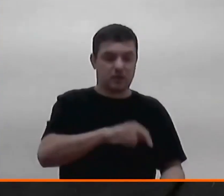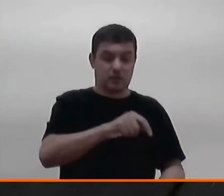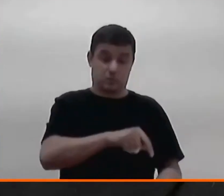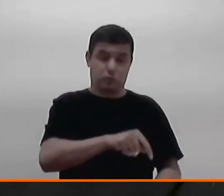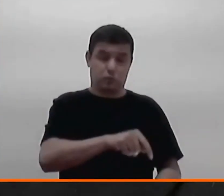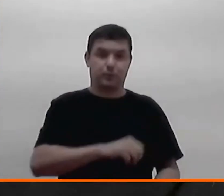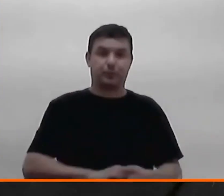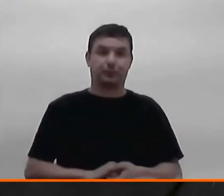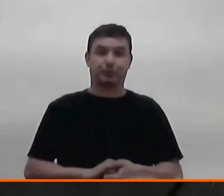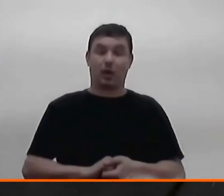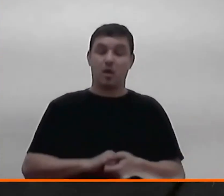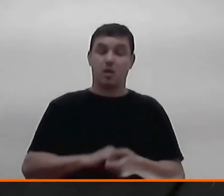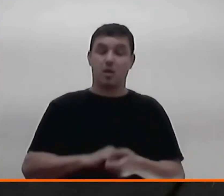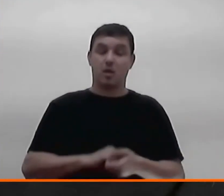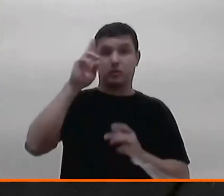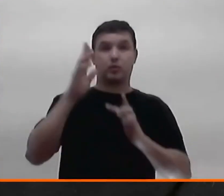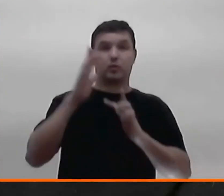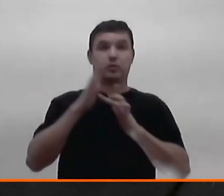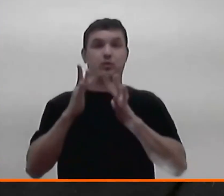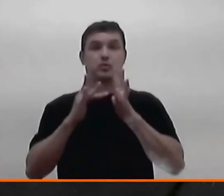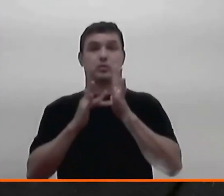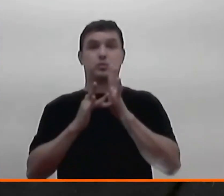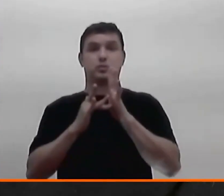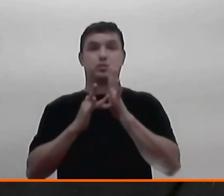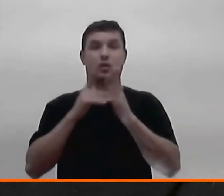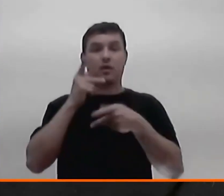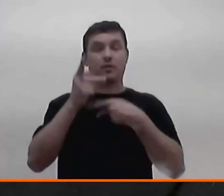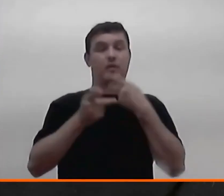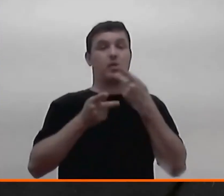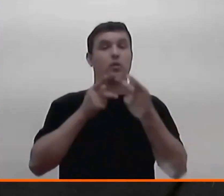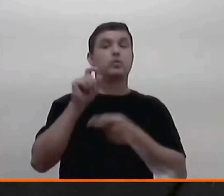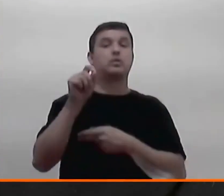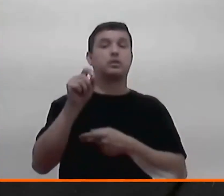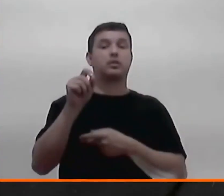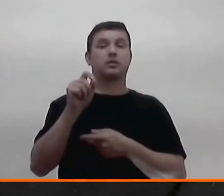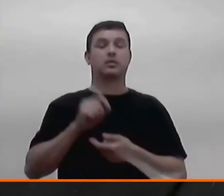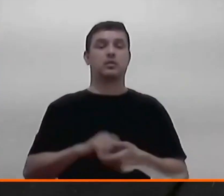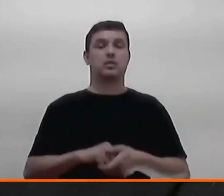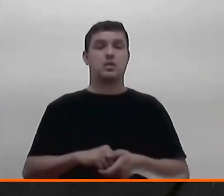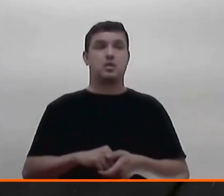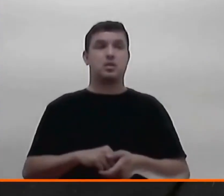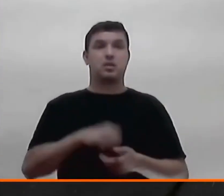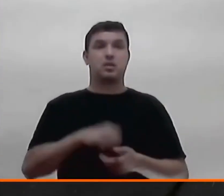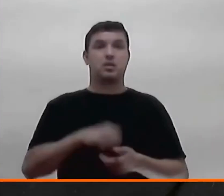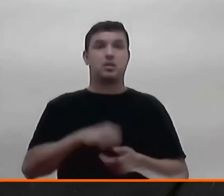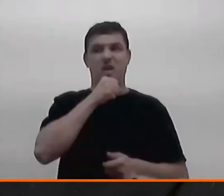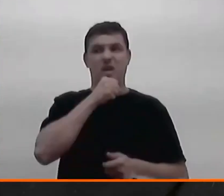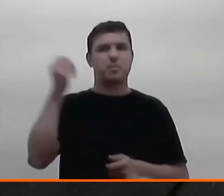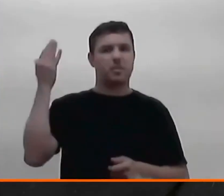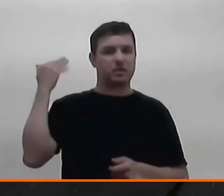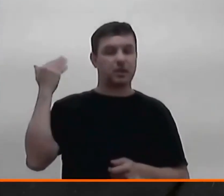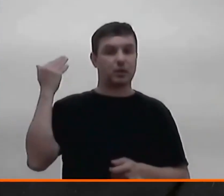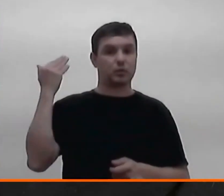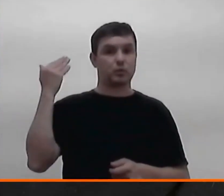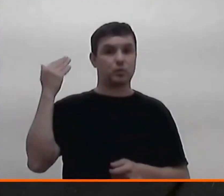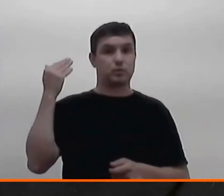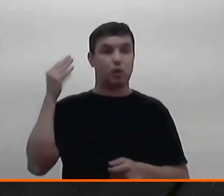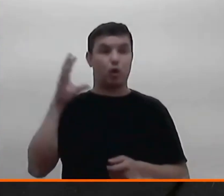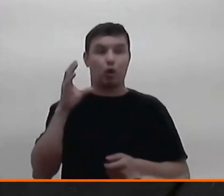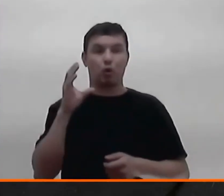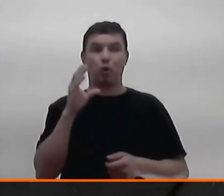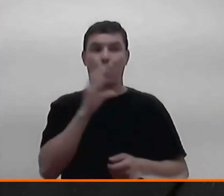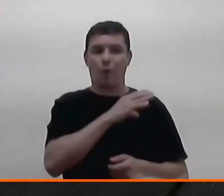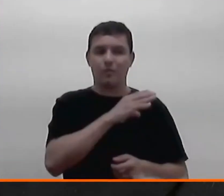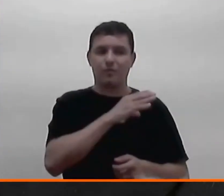Jesus, isso é na velha criação, na nova criação, o Senhor Jesus veio, né? Olha